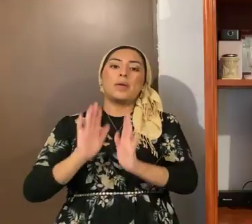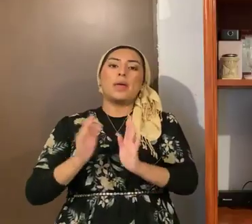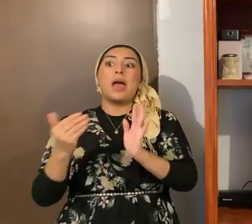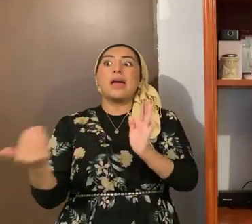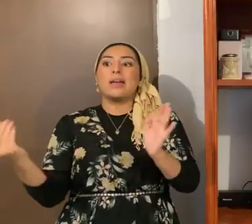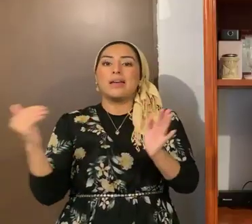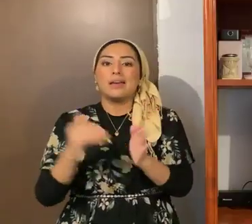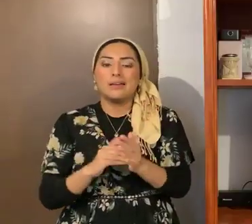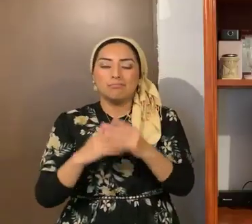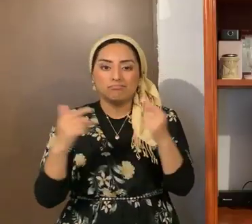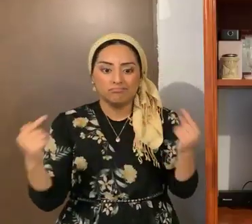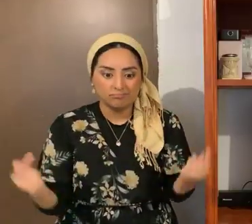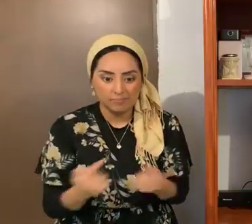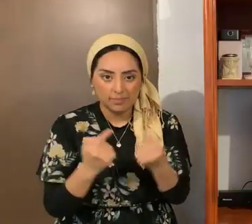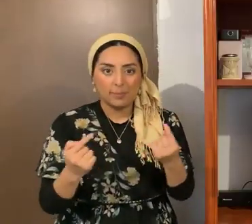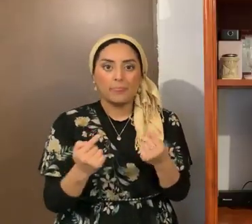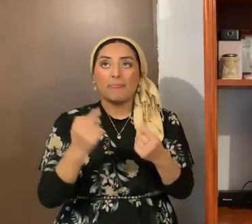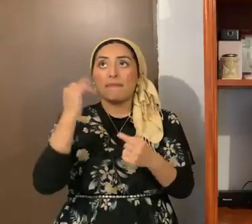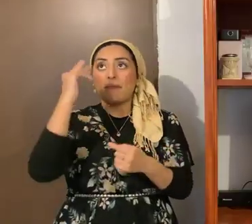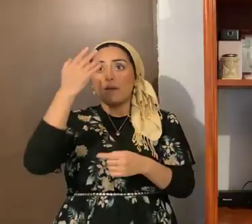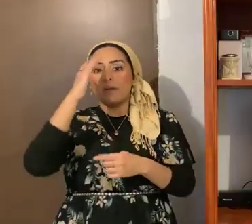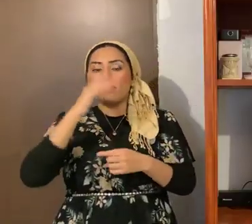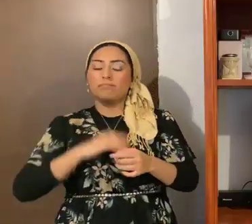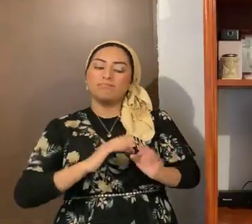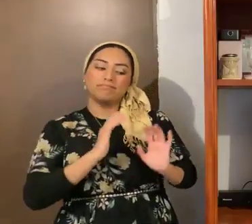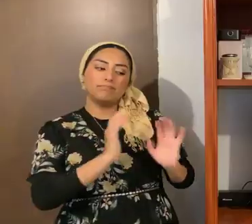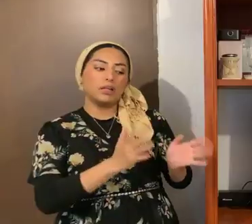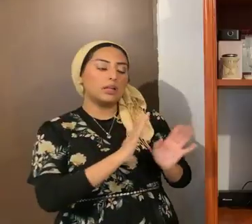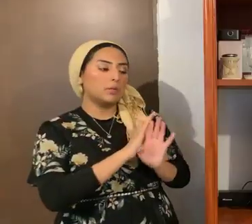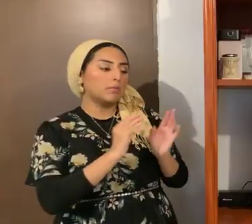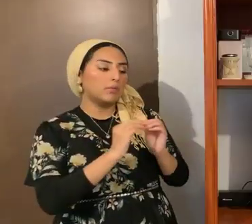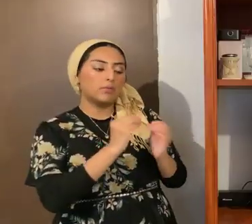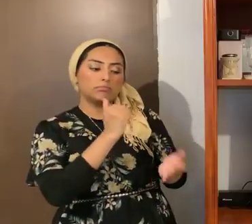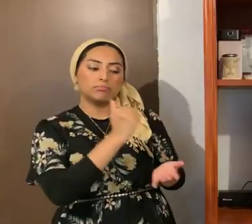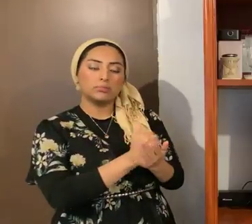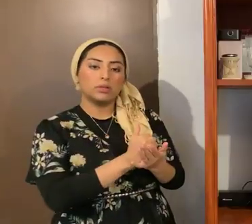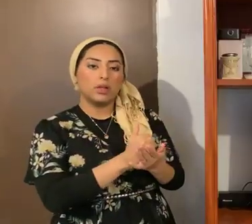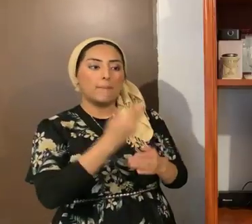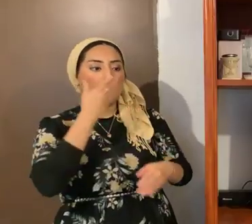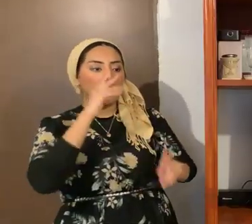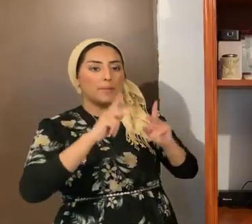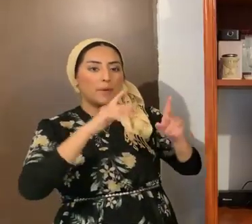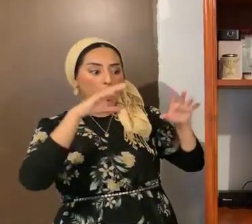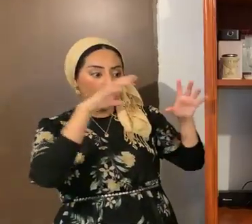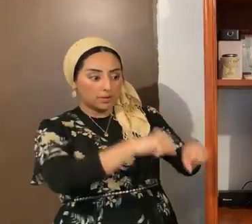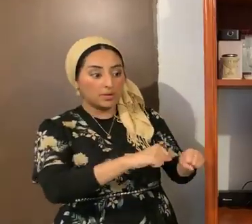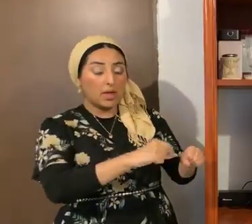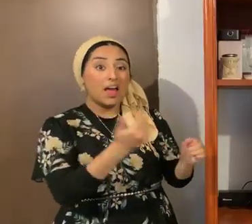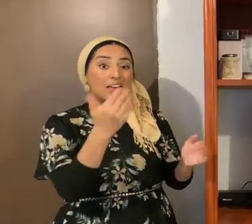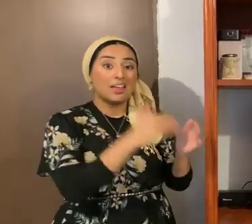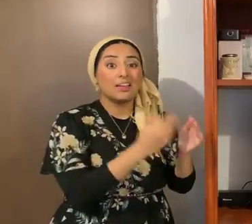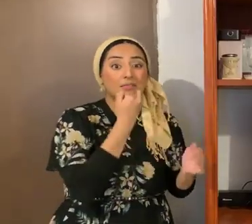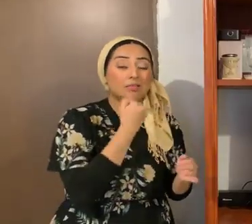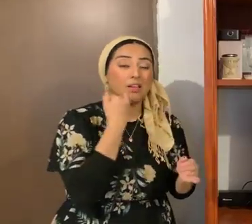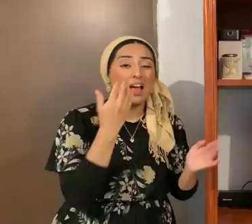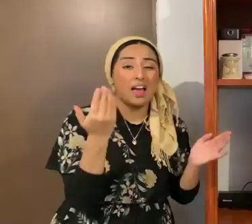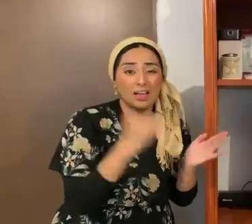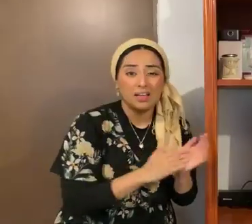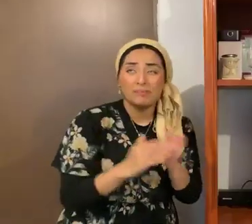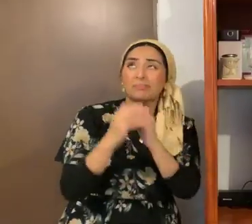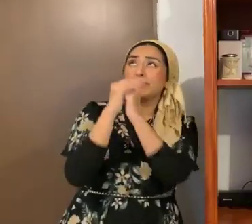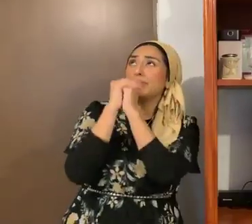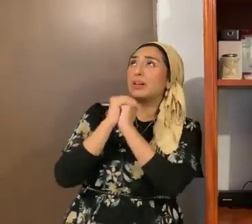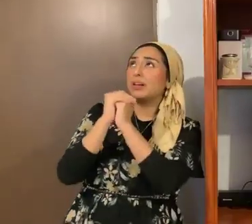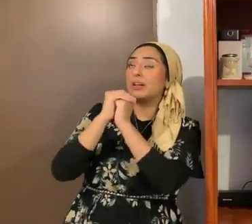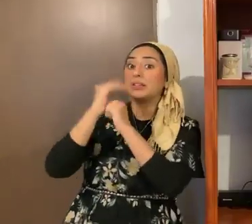malo delante de ti, por lo cual los abandonaste en manos de sus enemigos que los dominaron. pero volvían y clamaban otra vez a ti, y tú desde